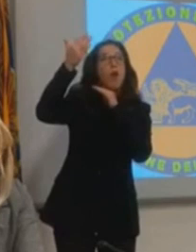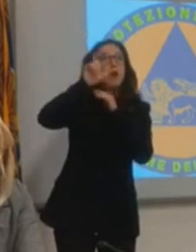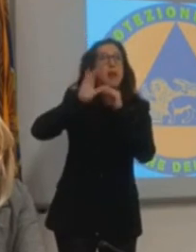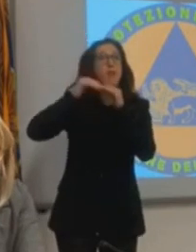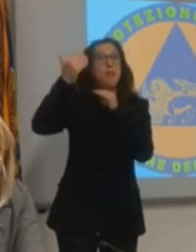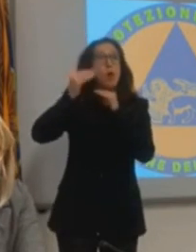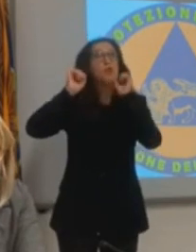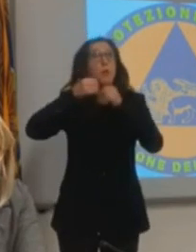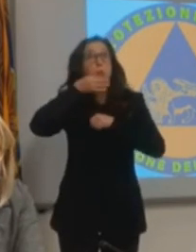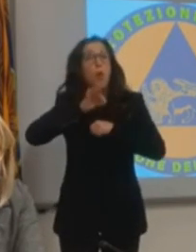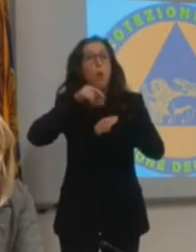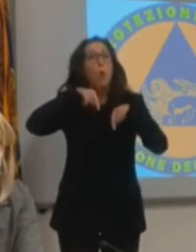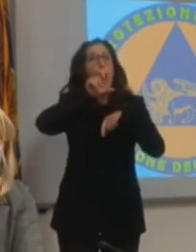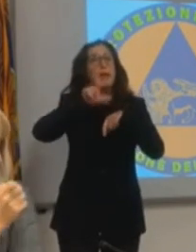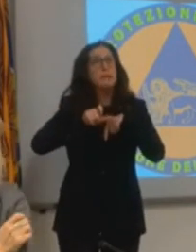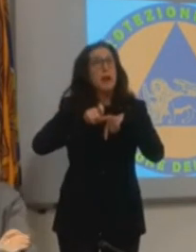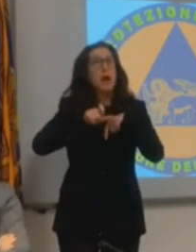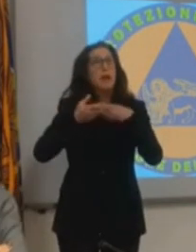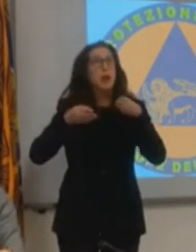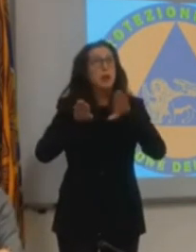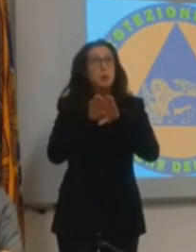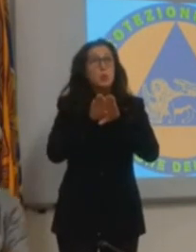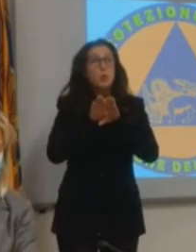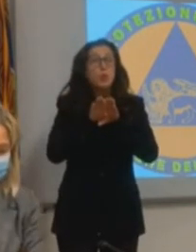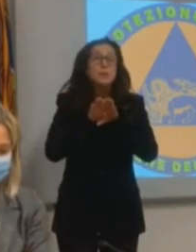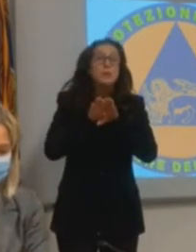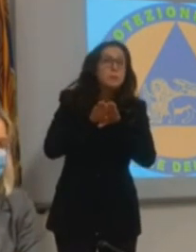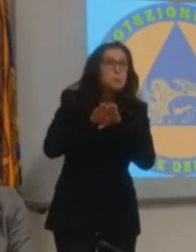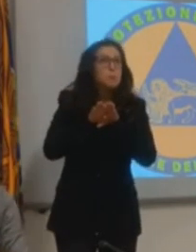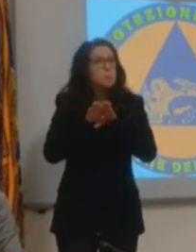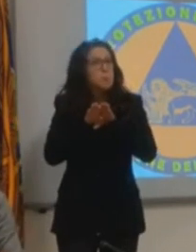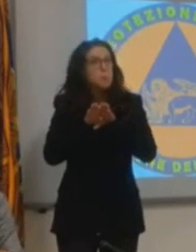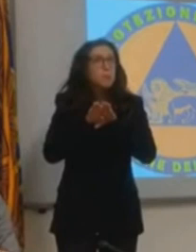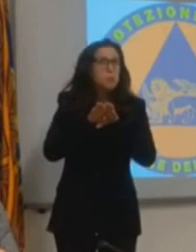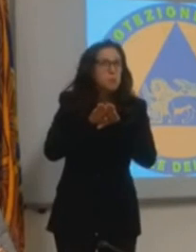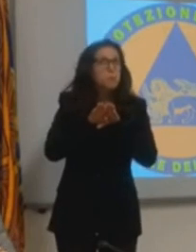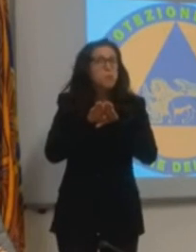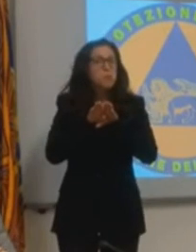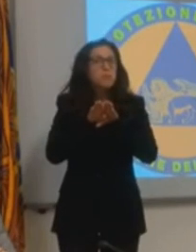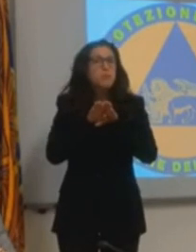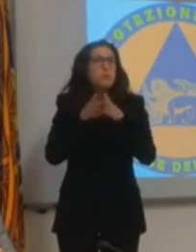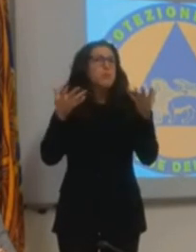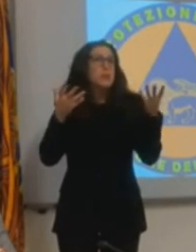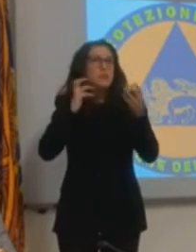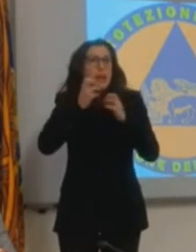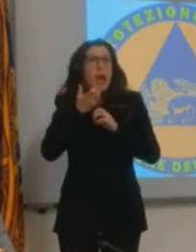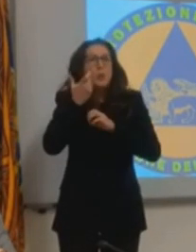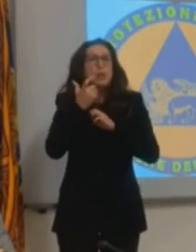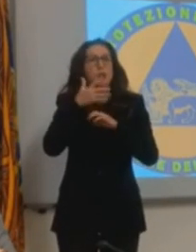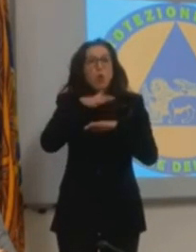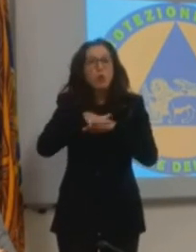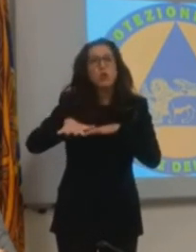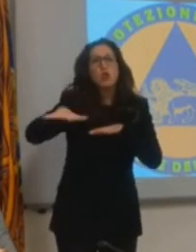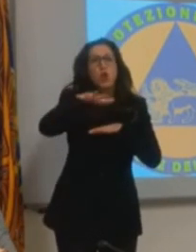la situazione è difficilmente giustificabile misero sera dove siamo in uno stesso bacino epidemiologico questo è